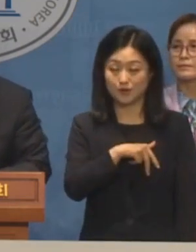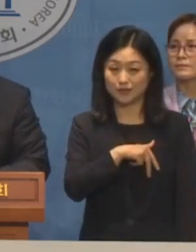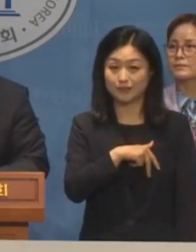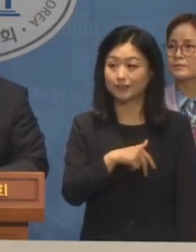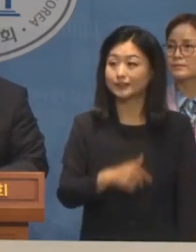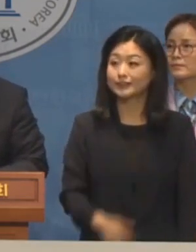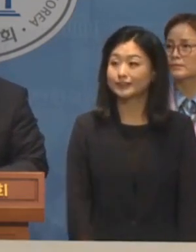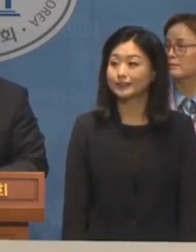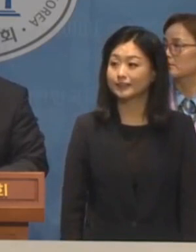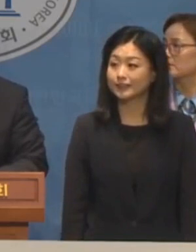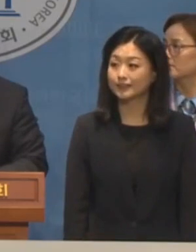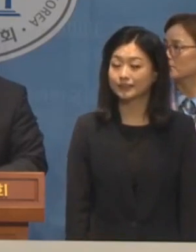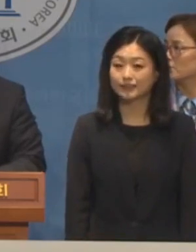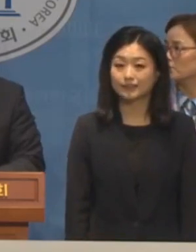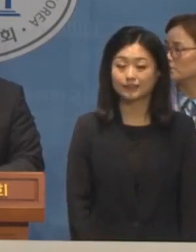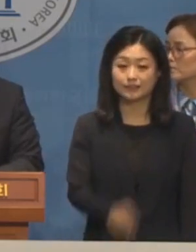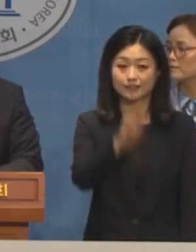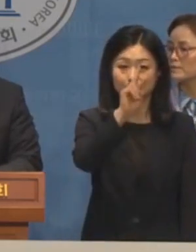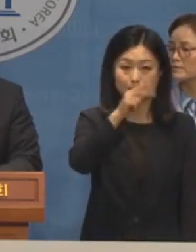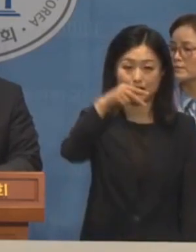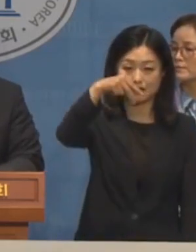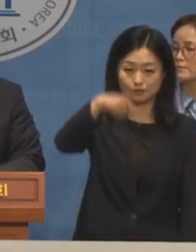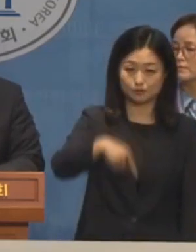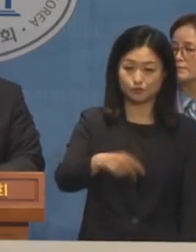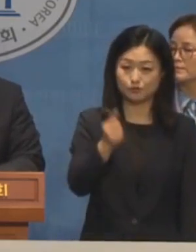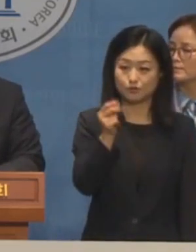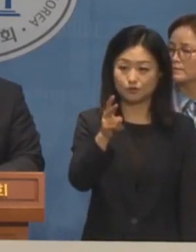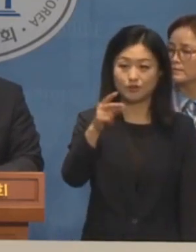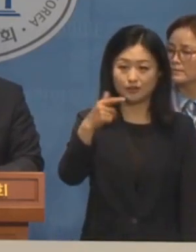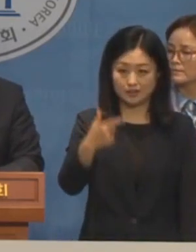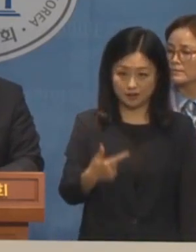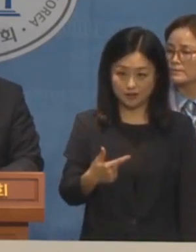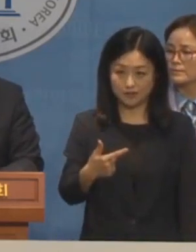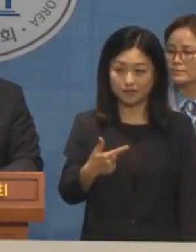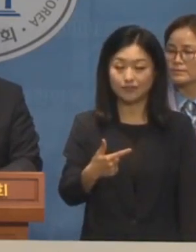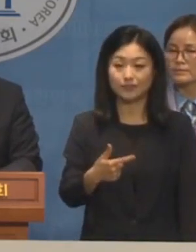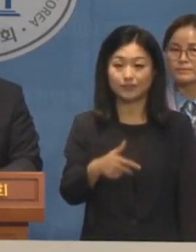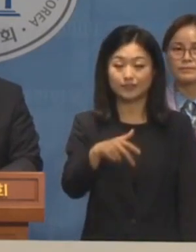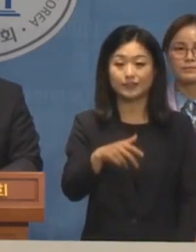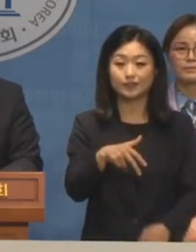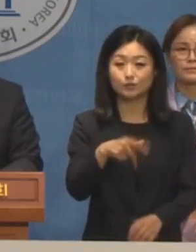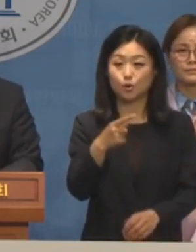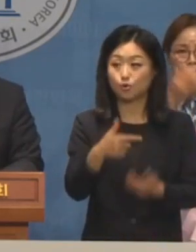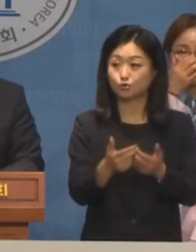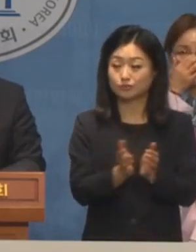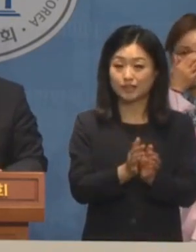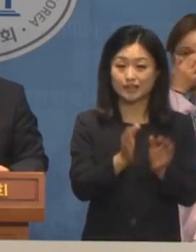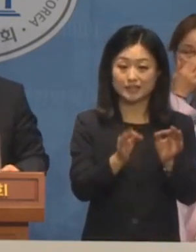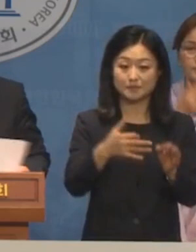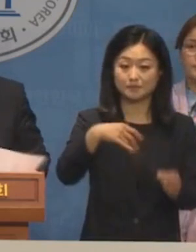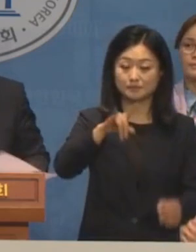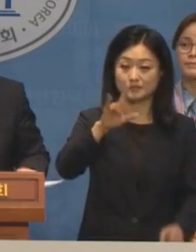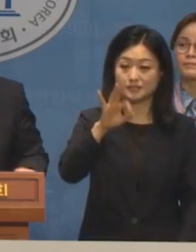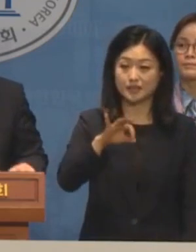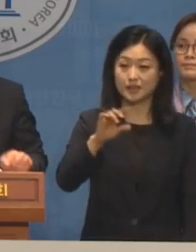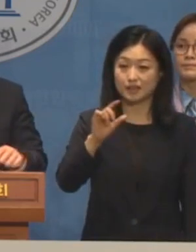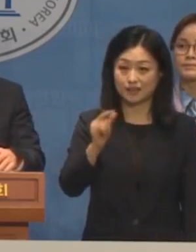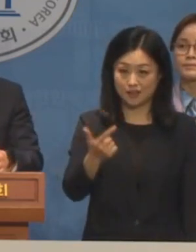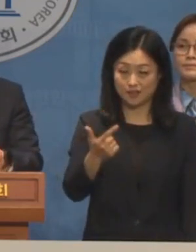그리고 네. 박수현 의원님 오셨습니다. 네, 조국혁신당의 김재원 의원님